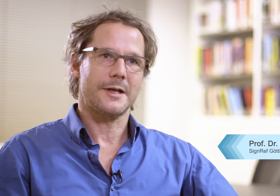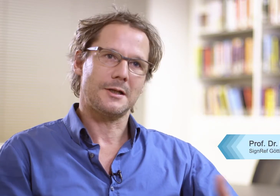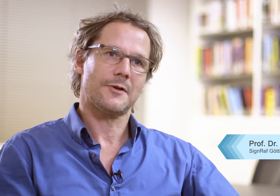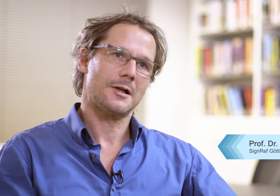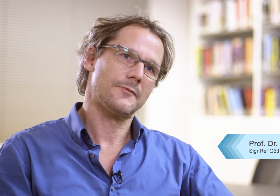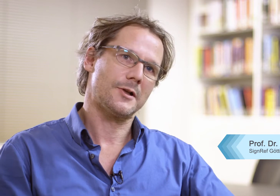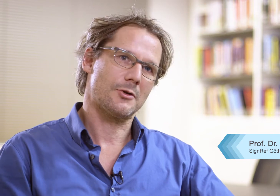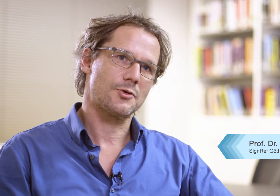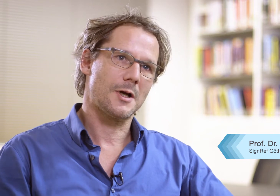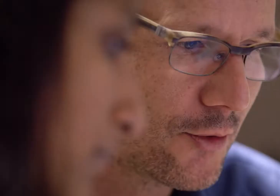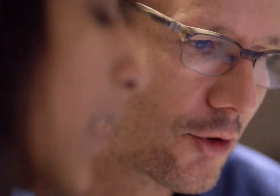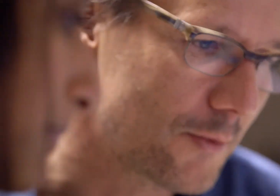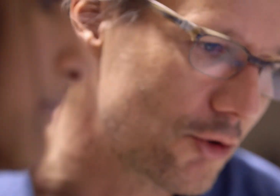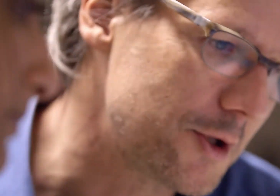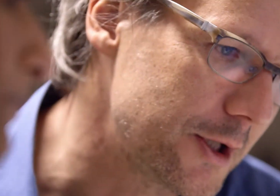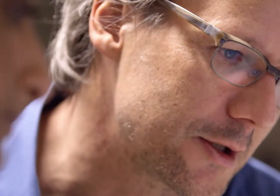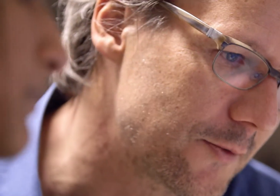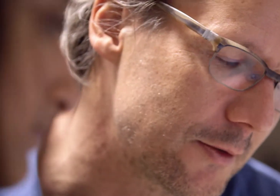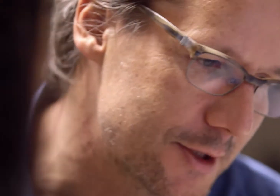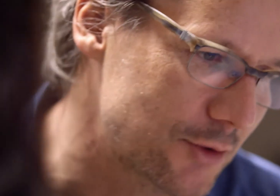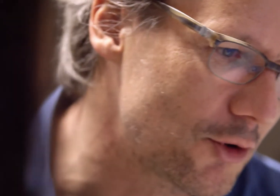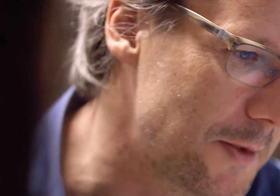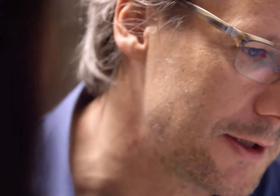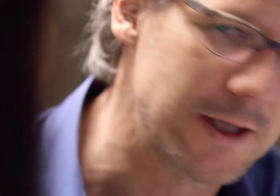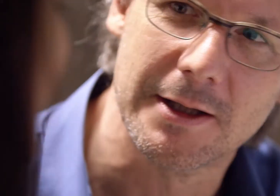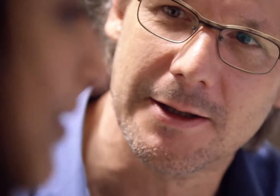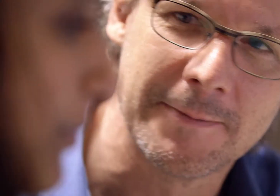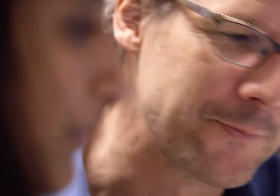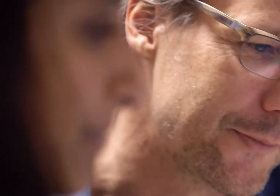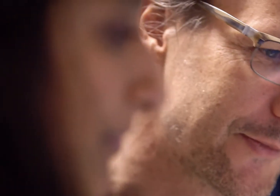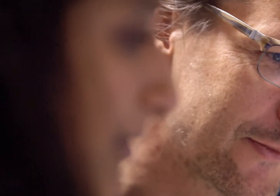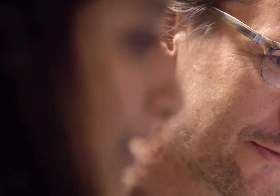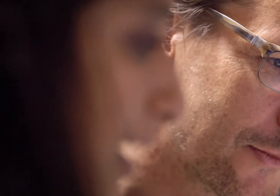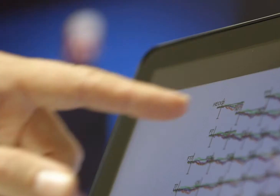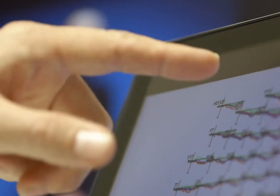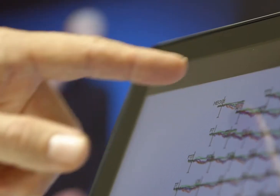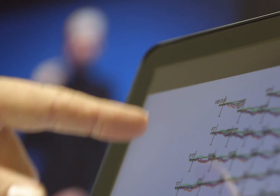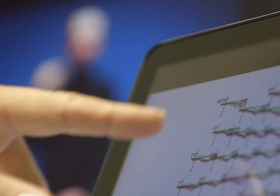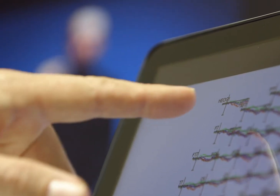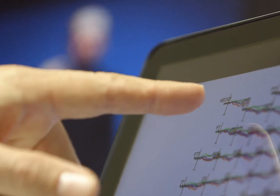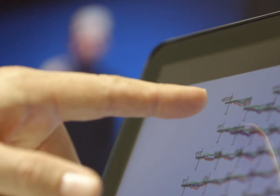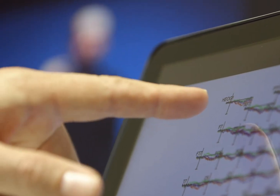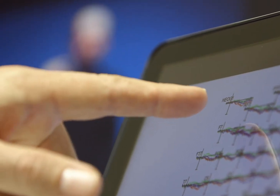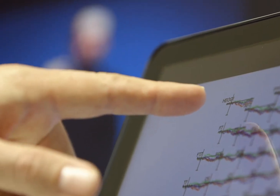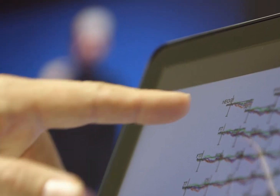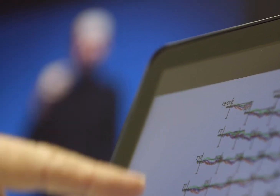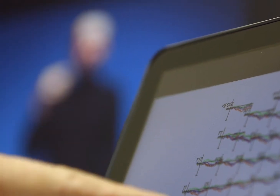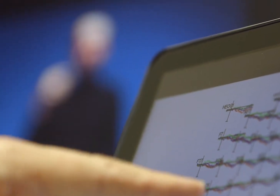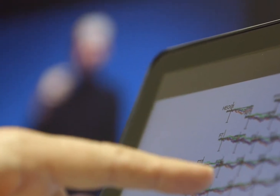ähnlich verhalten wie in Lautsprache oder ob wir auch spezielle Prozesse finden, die wir so nicht in Lautsprache haben. Wir schauen es